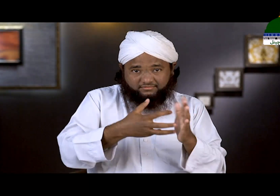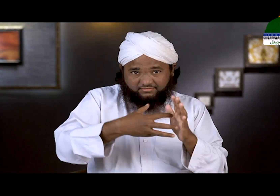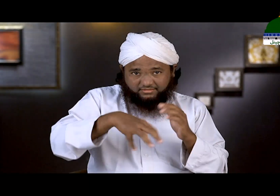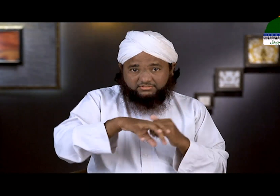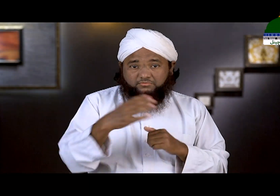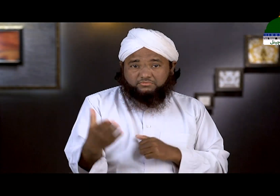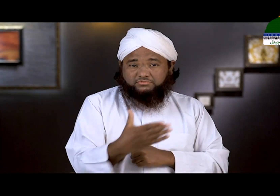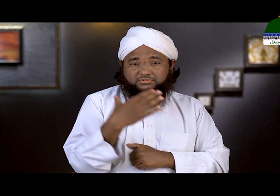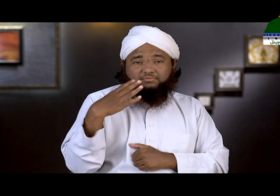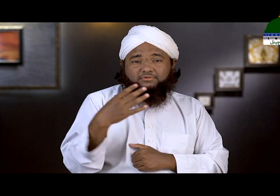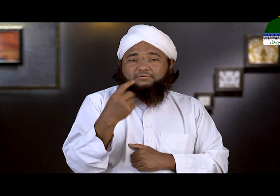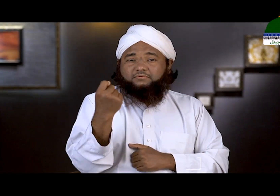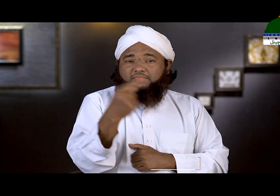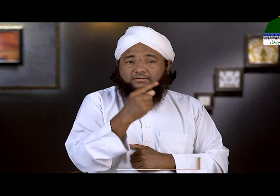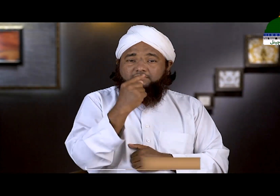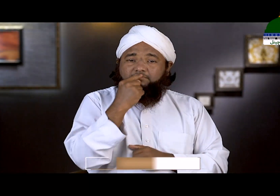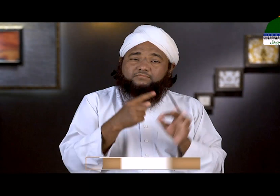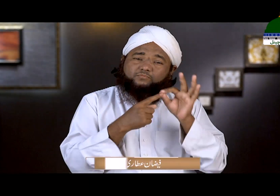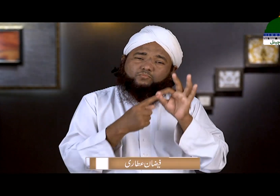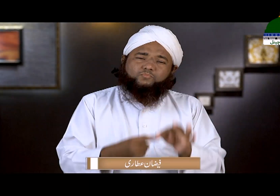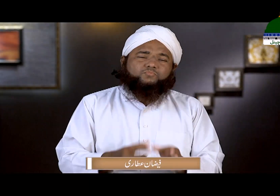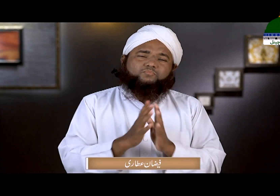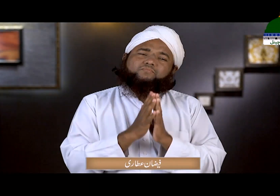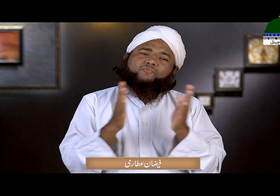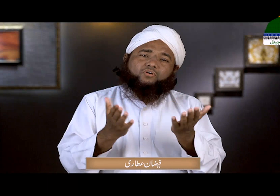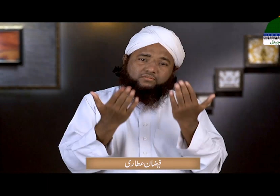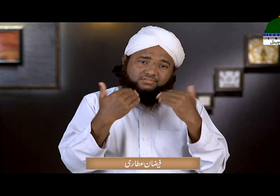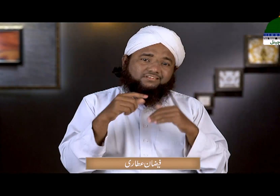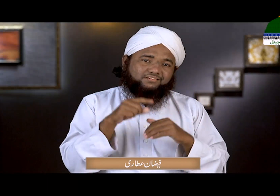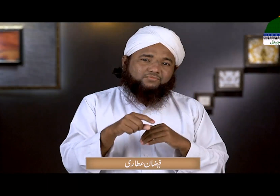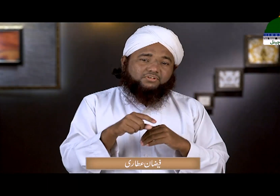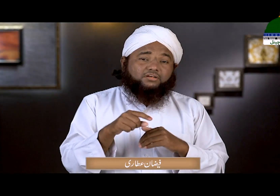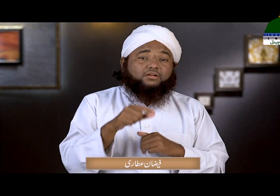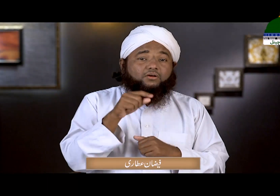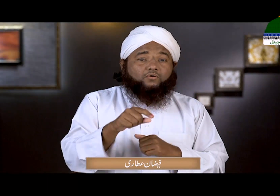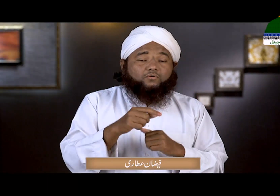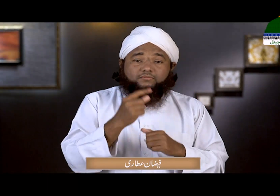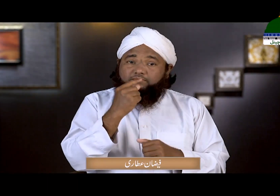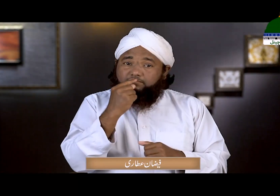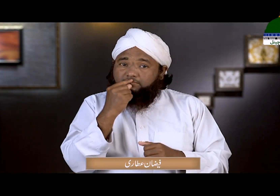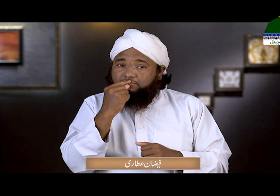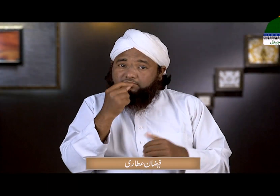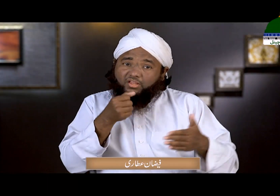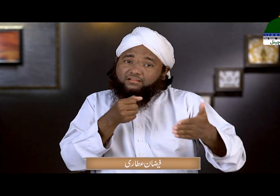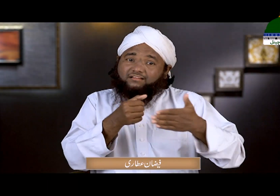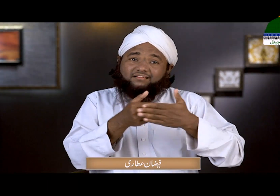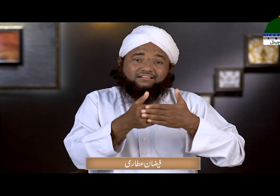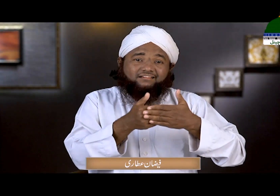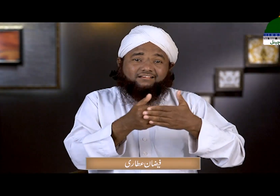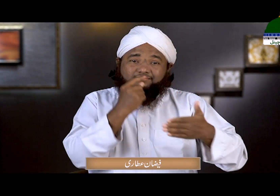ان دونوں مہینوں میں کثرت سے روزے رکھتے ہیں اور مسلسل روزے رکھتے ہوئے یہ حضرات رمضان المبارک